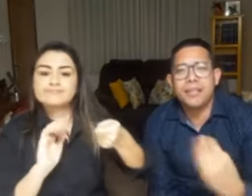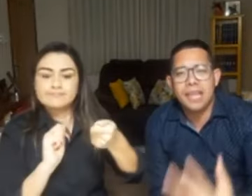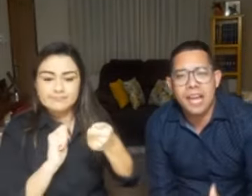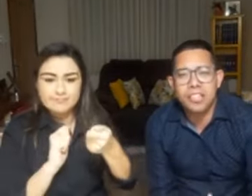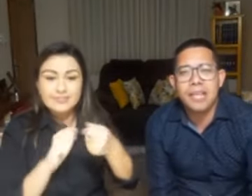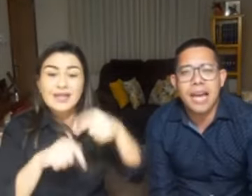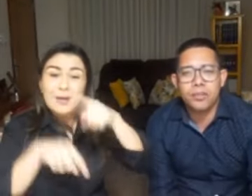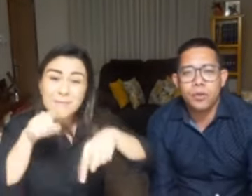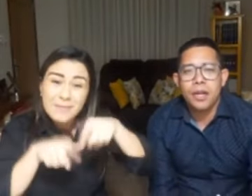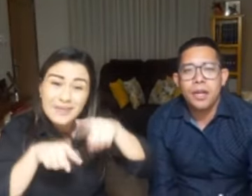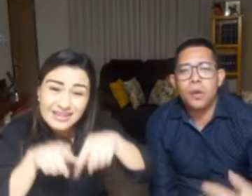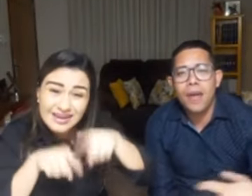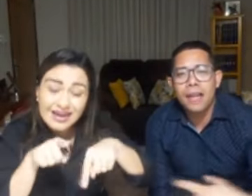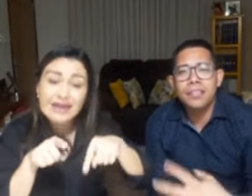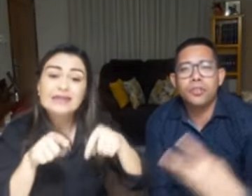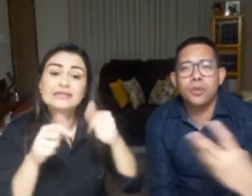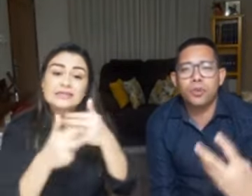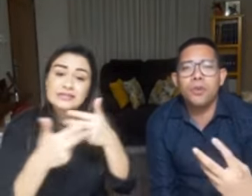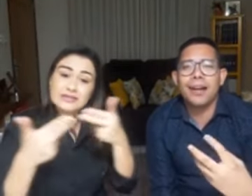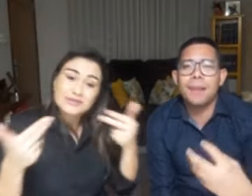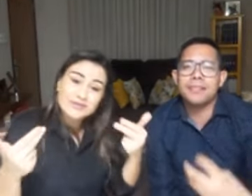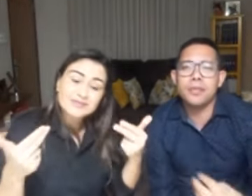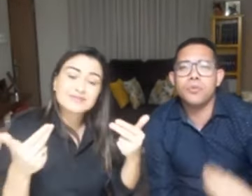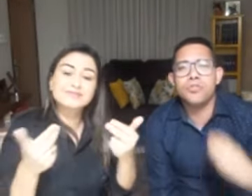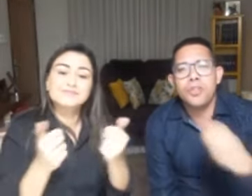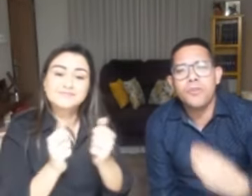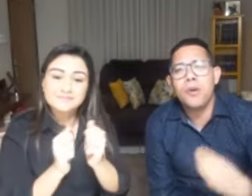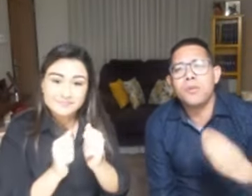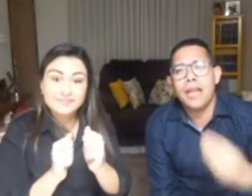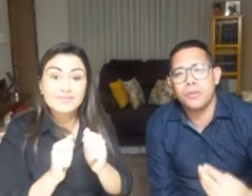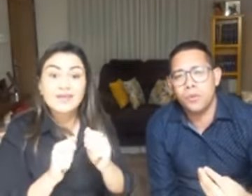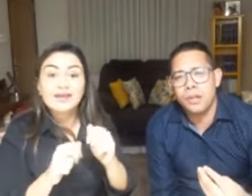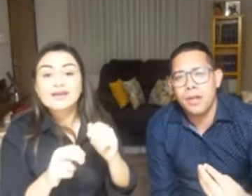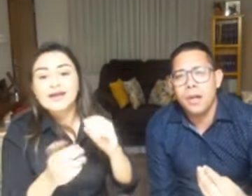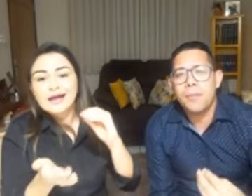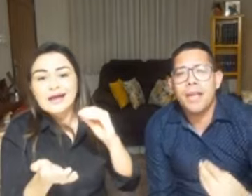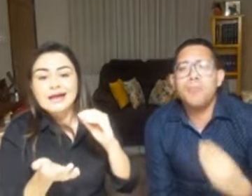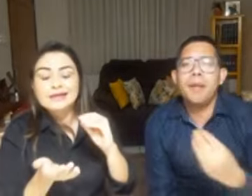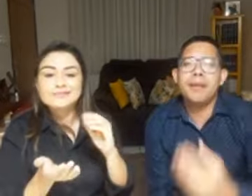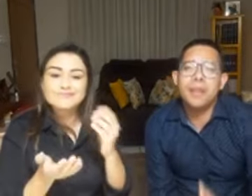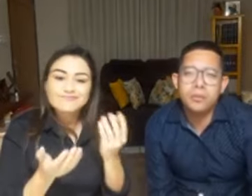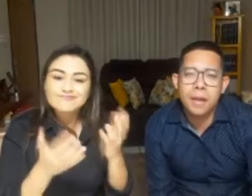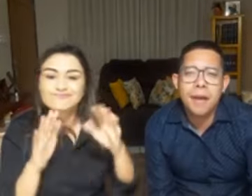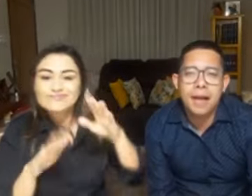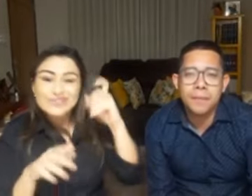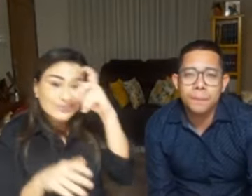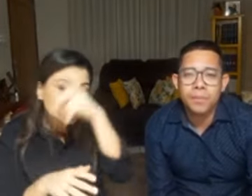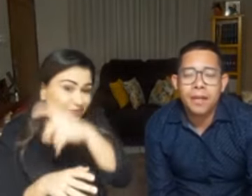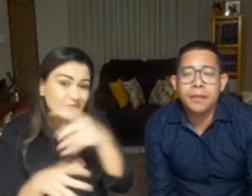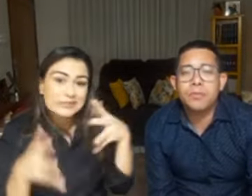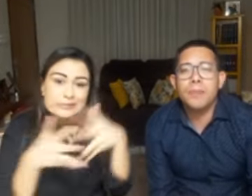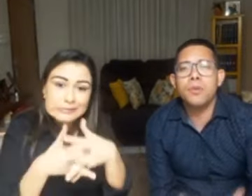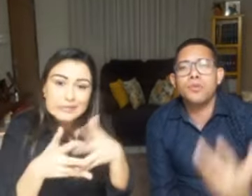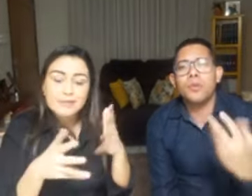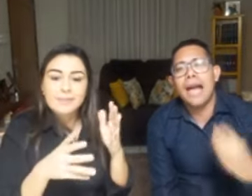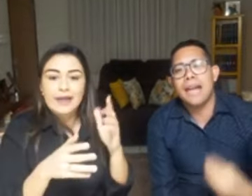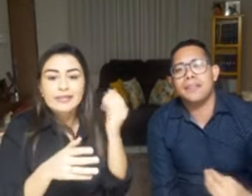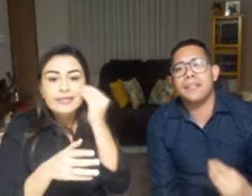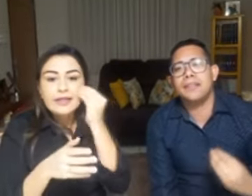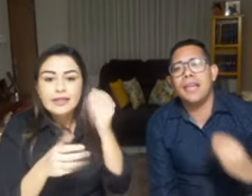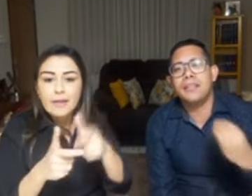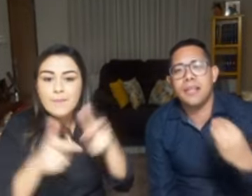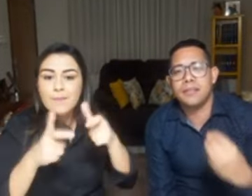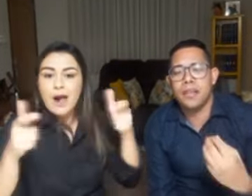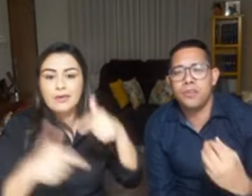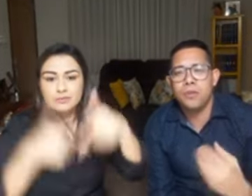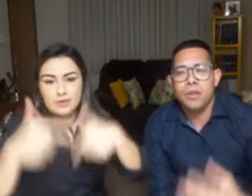de materiais didáticos. Então essa estrutura acaba sendo um dificultador para implementar o trabalho. Então tem muitos lugares que